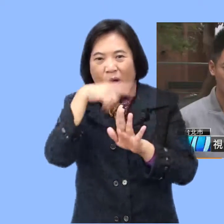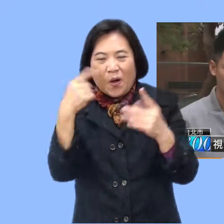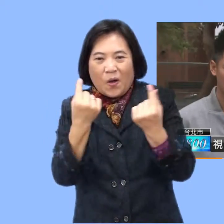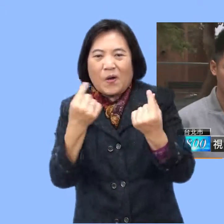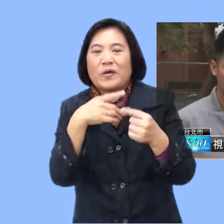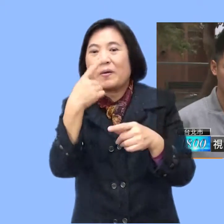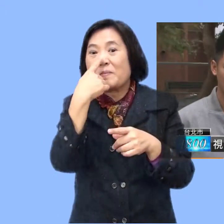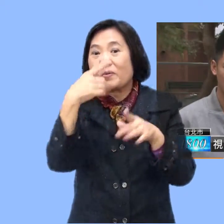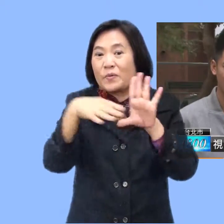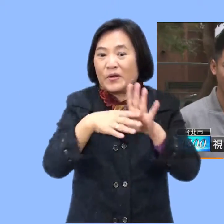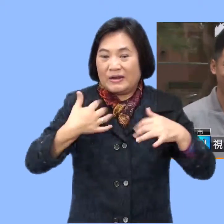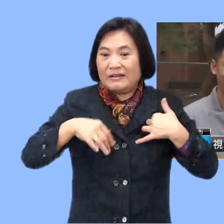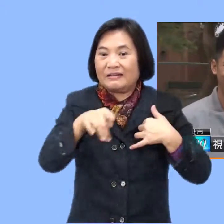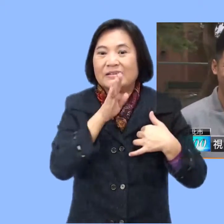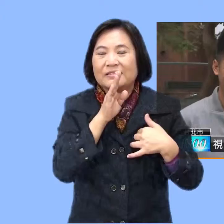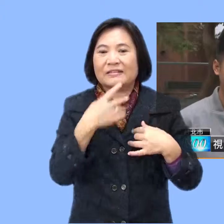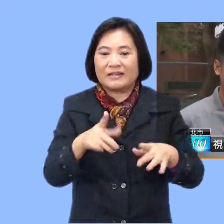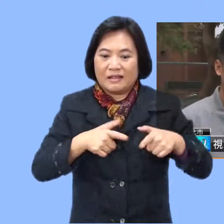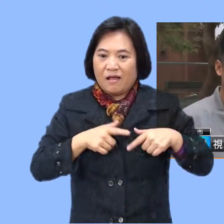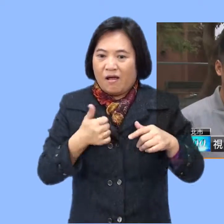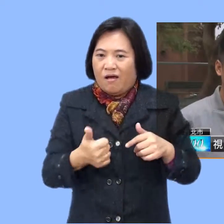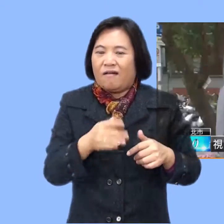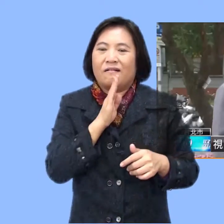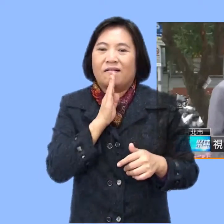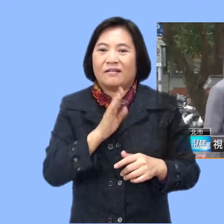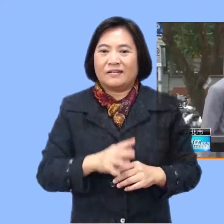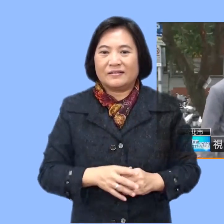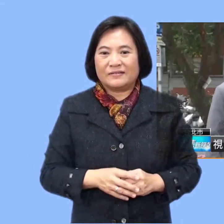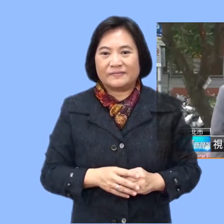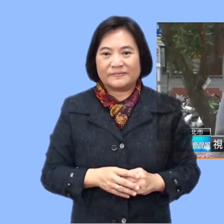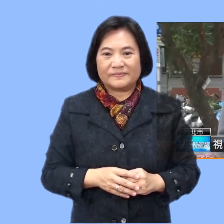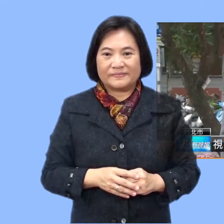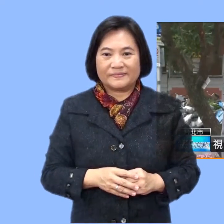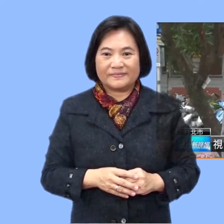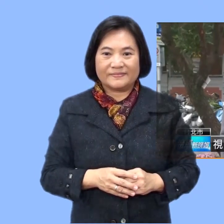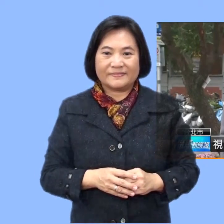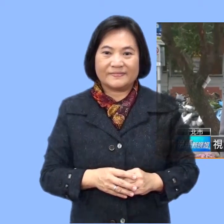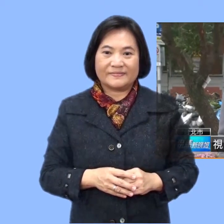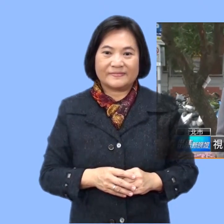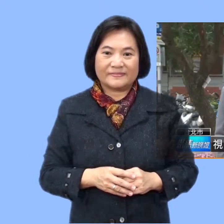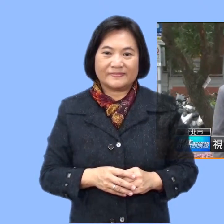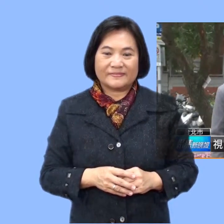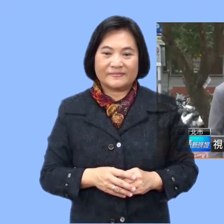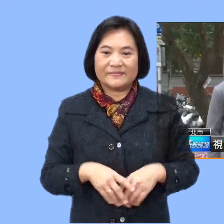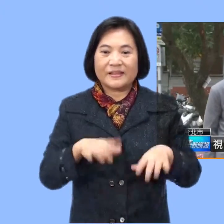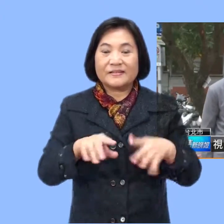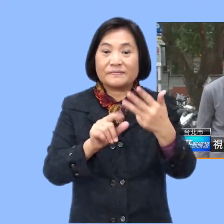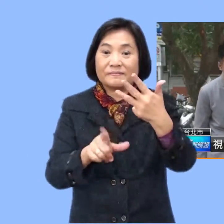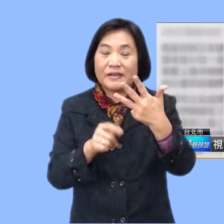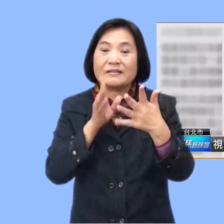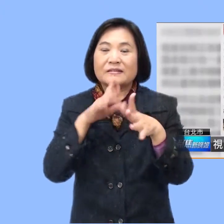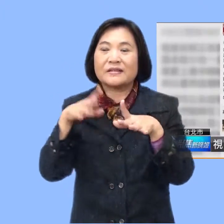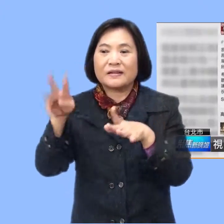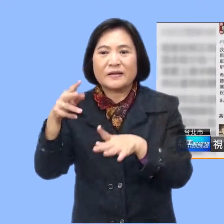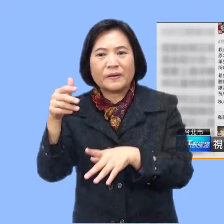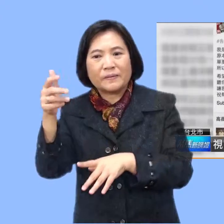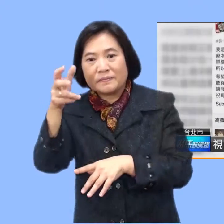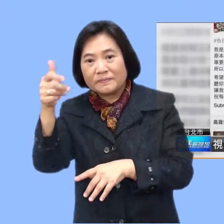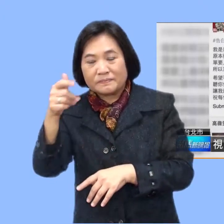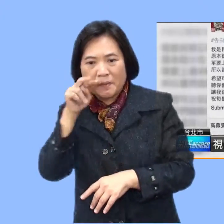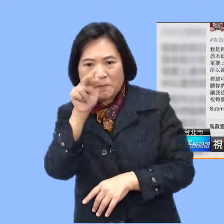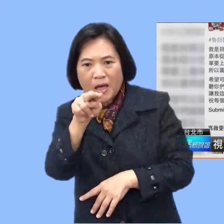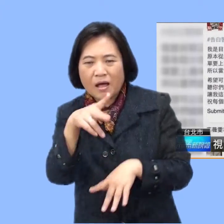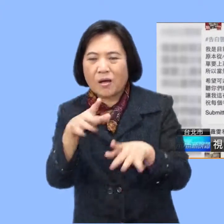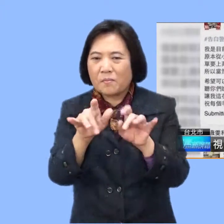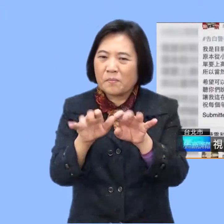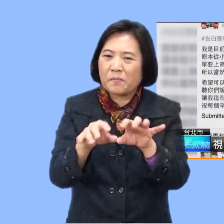除了有一张招牌明星脸，更有一副好心肠。 好了， 今年8月，廖维恩在脸书看到视